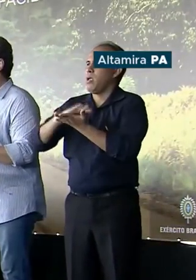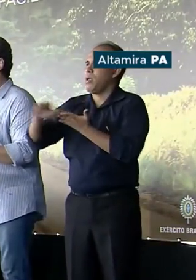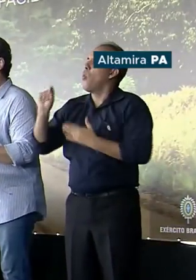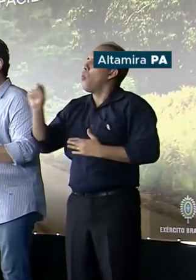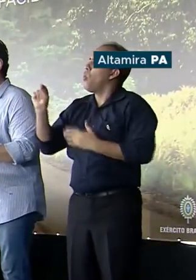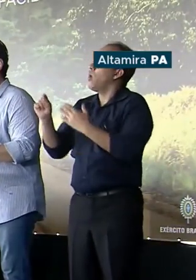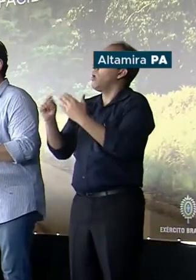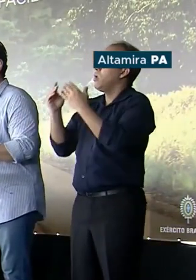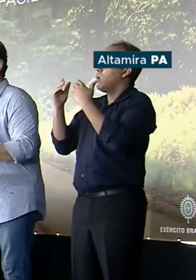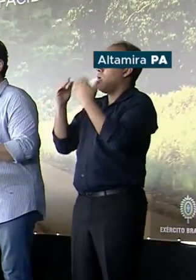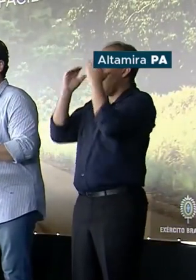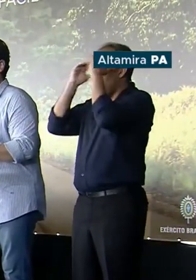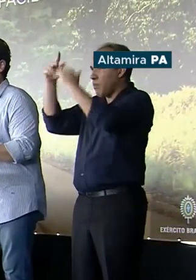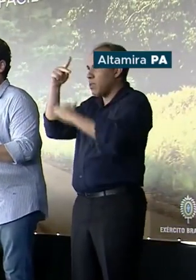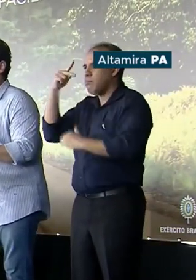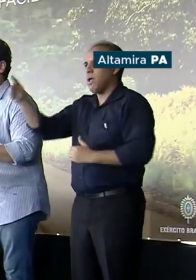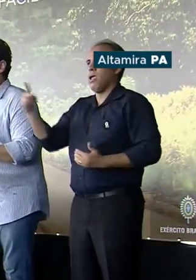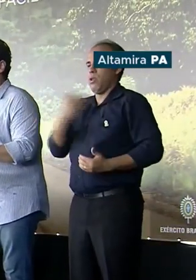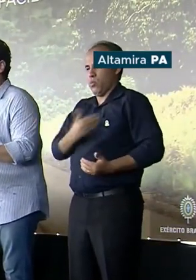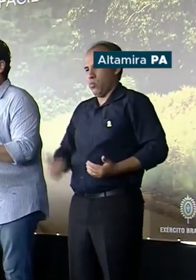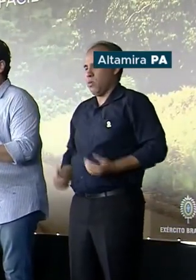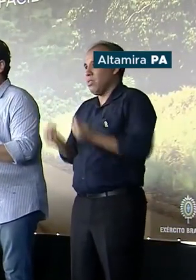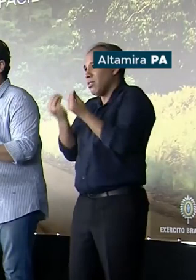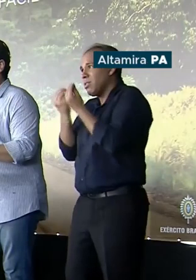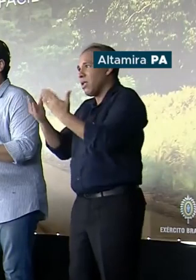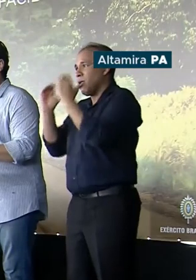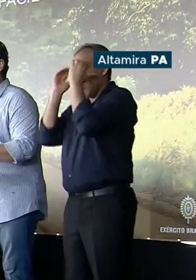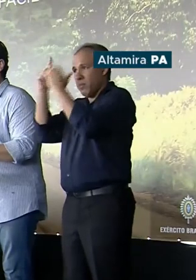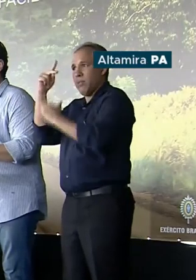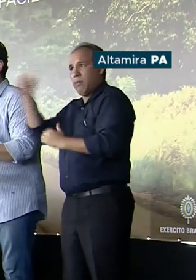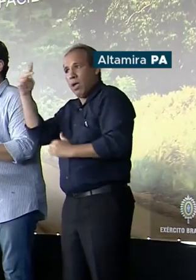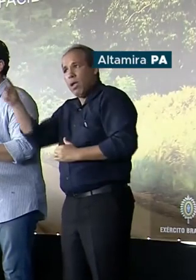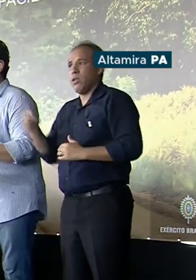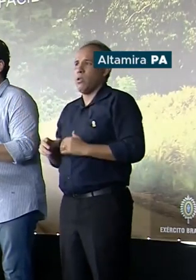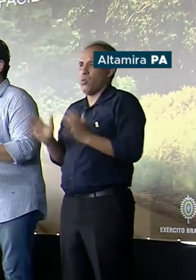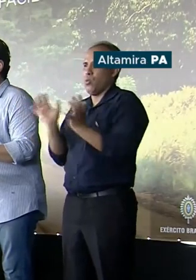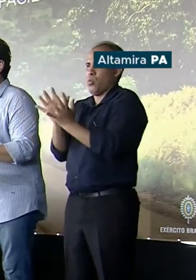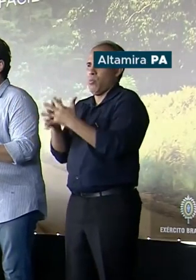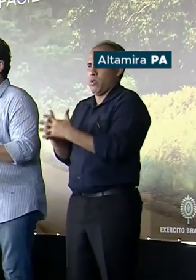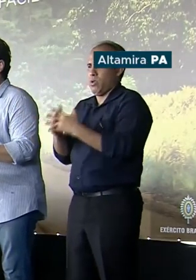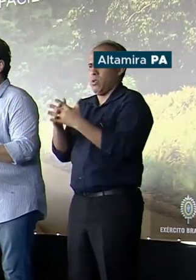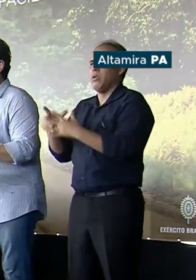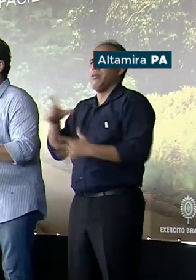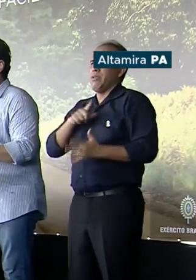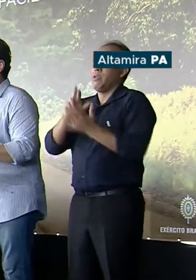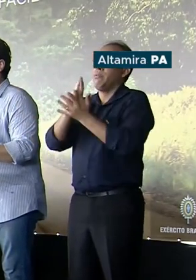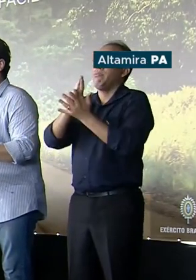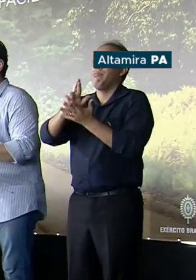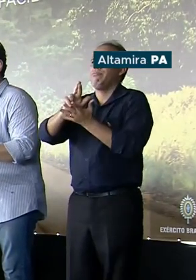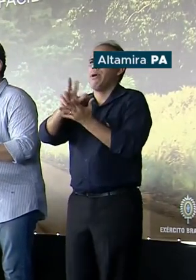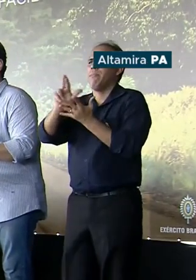consideração do Estado brasileiro com eles. Então é uma história de muitos heróis,